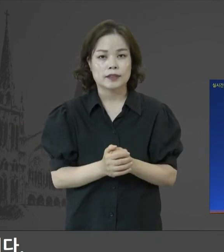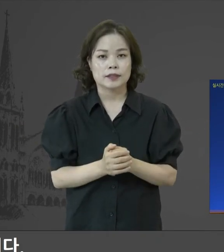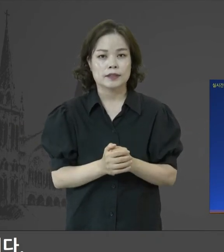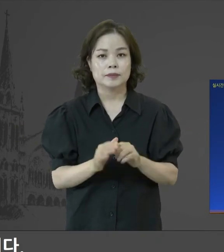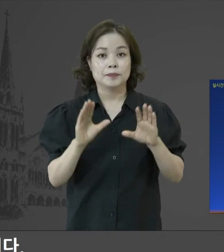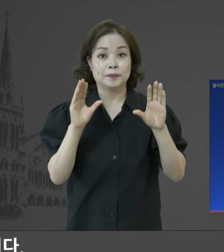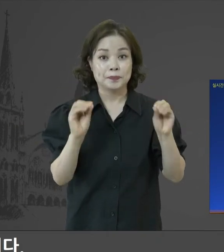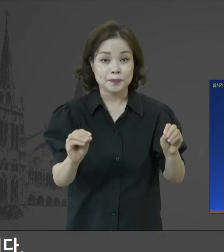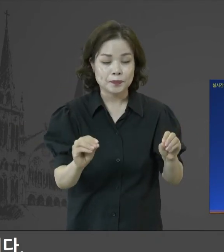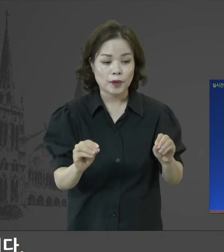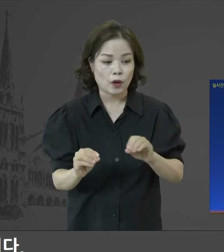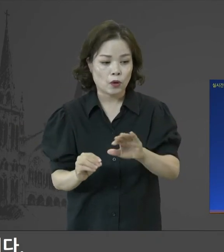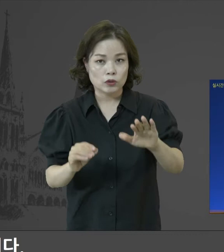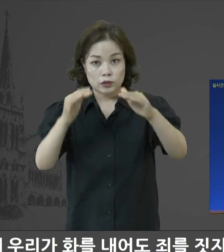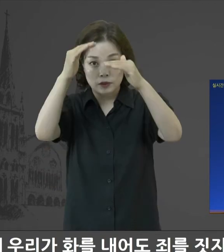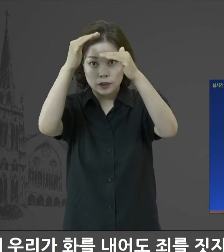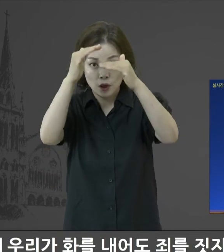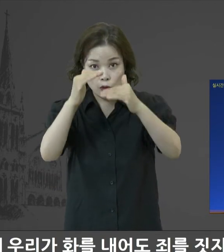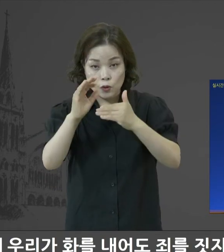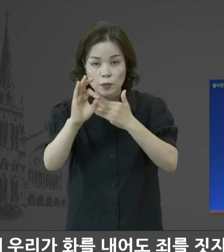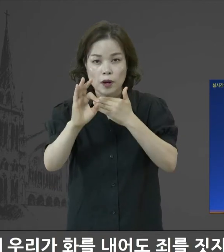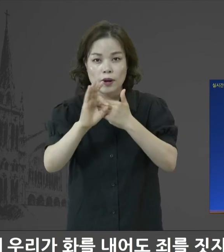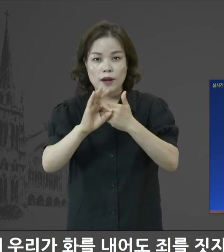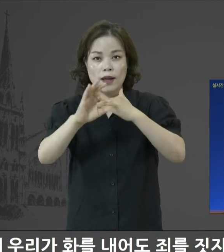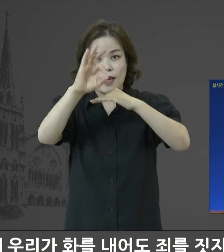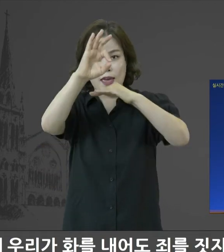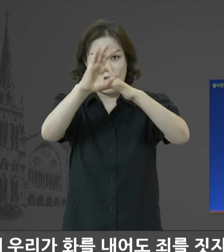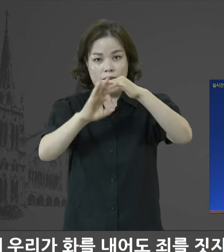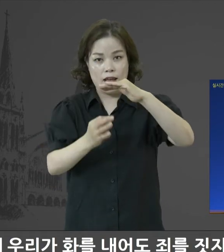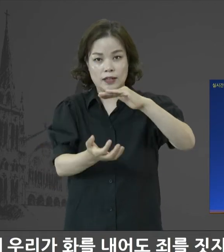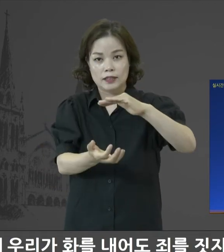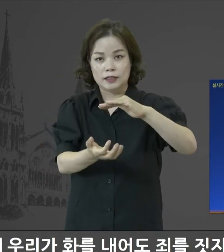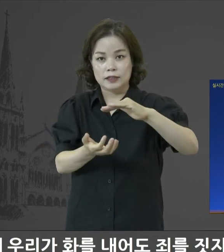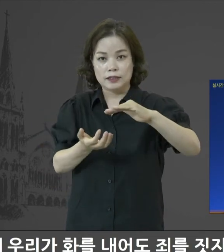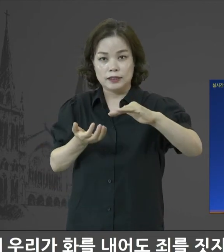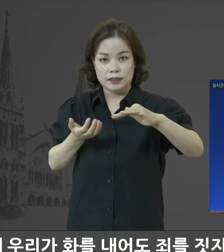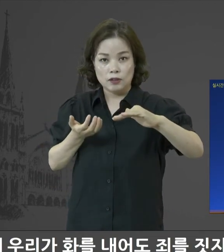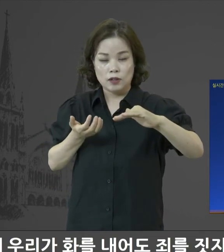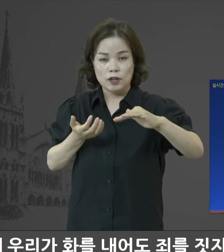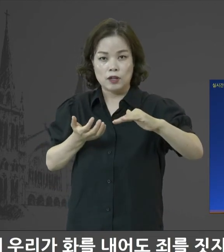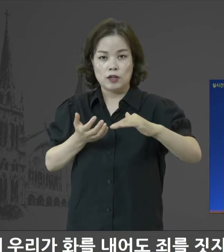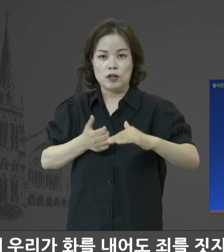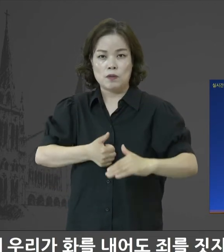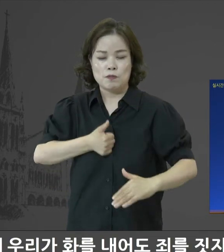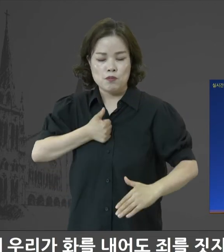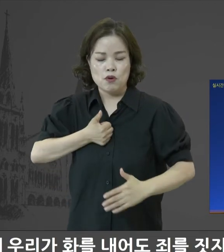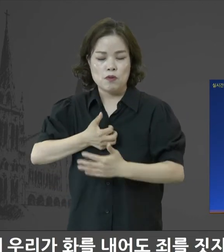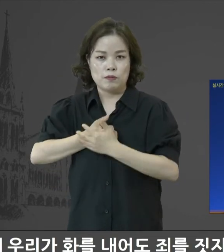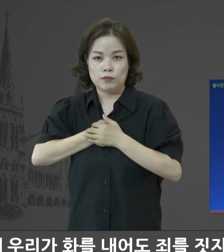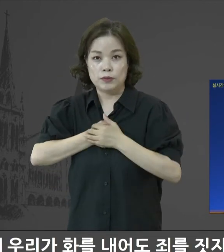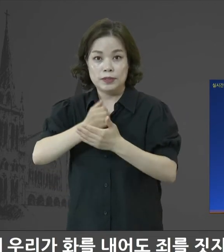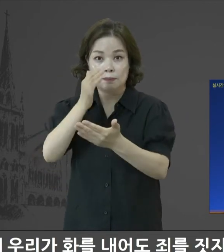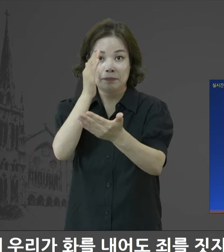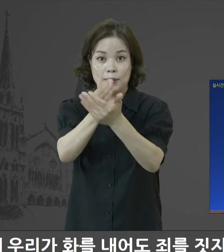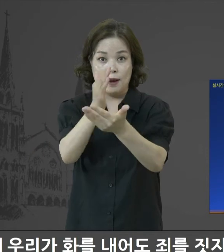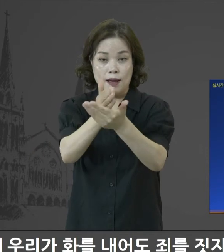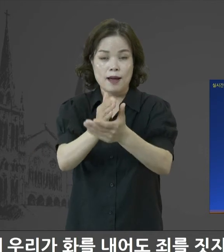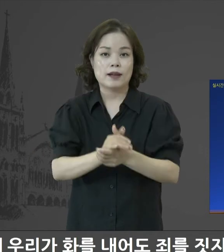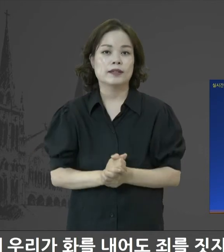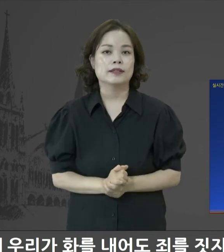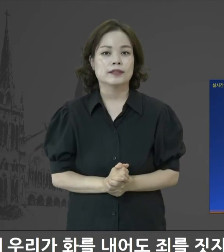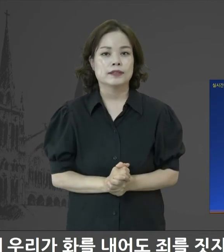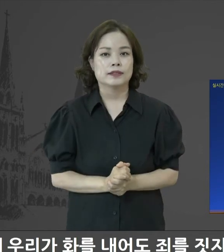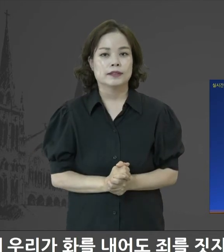끝난 다음에 오늘 본문을 보게 되면 해가 지도록 분을 품지 말라라고